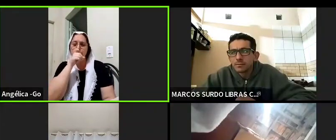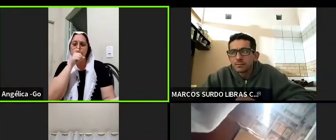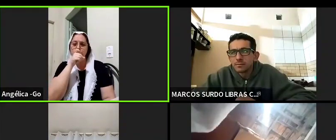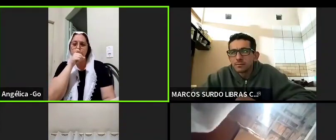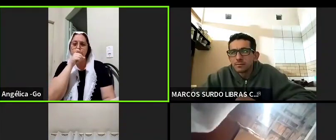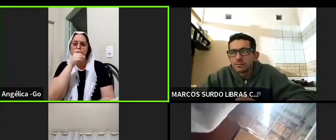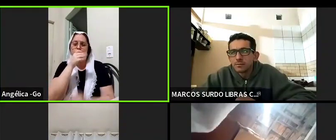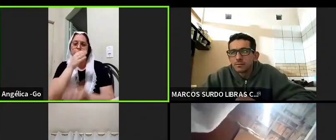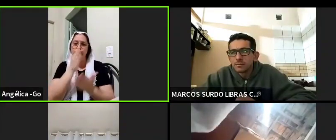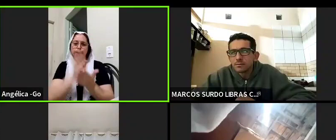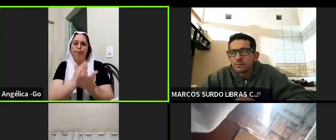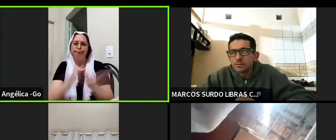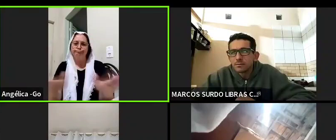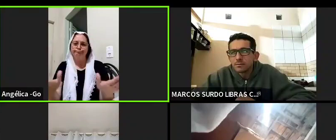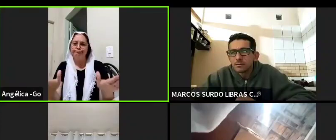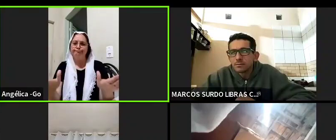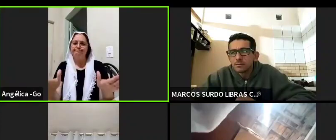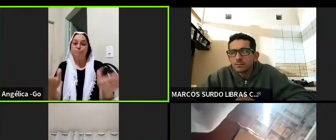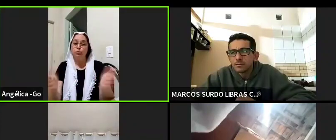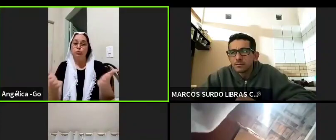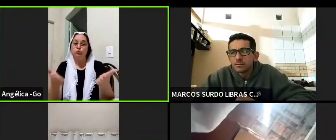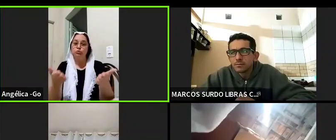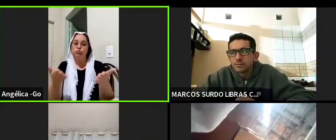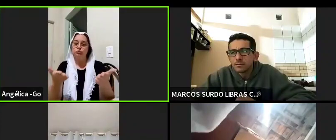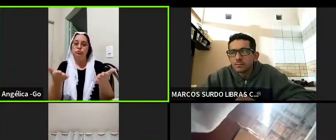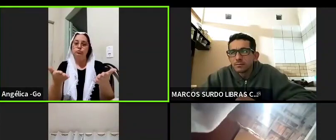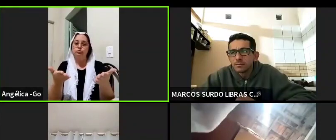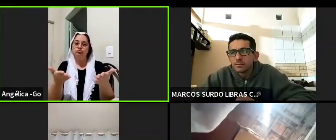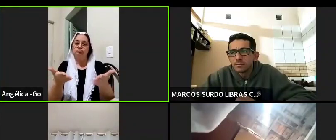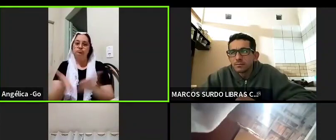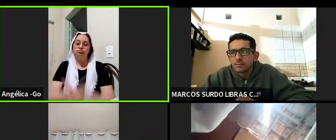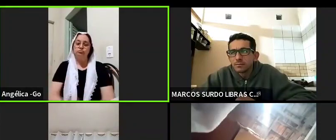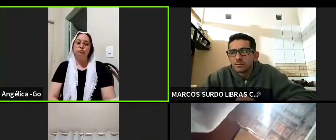vida. Glória a Deus, aleluia.